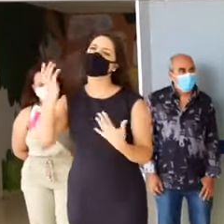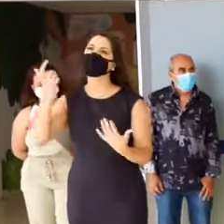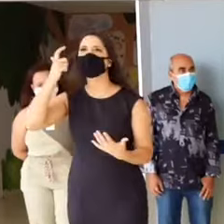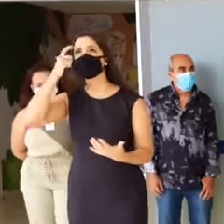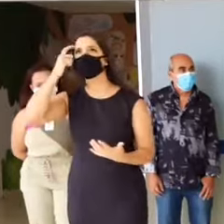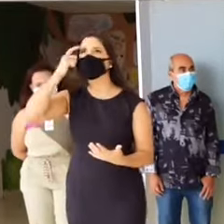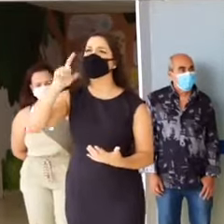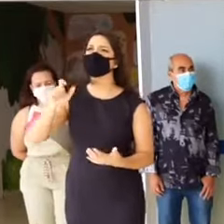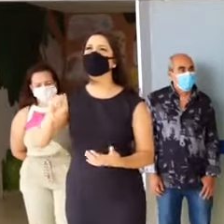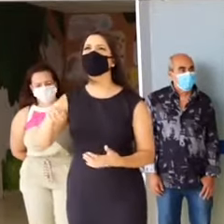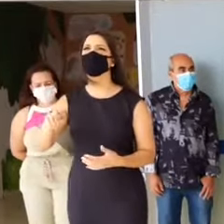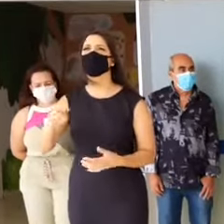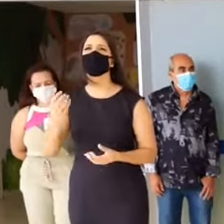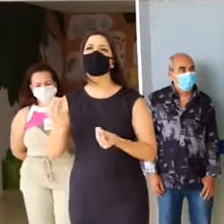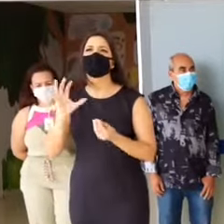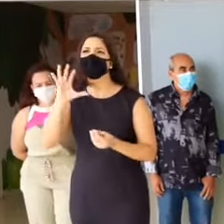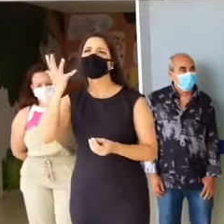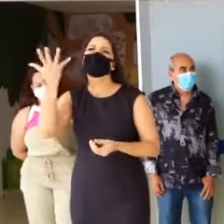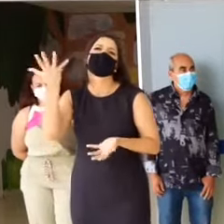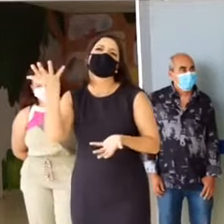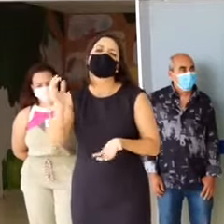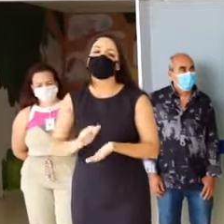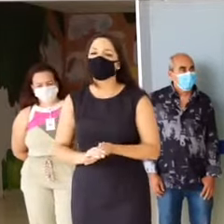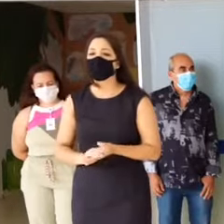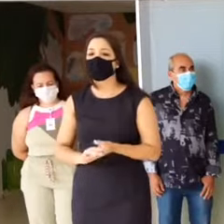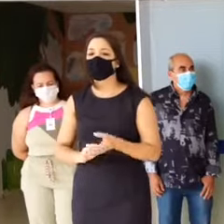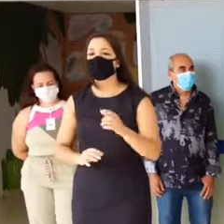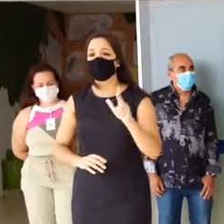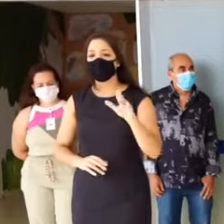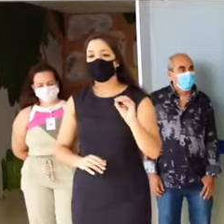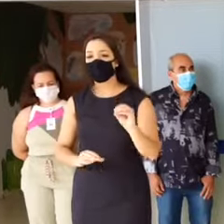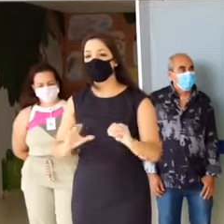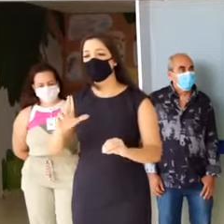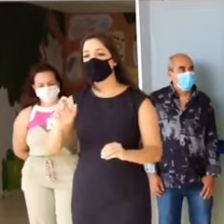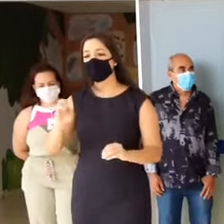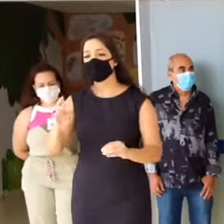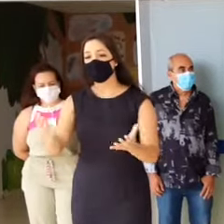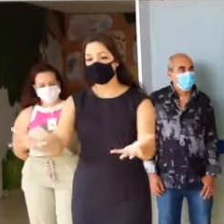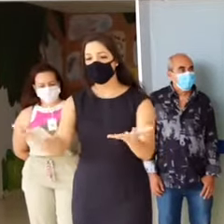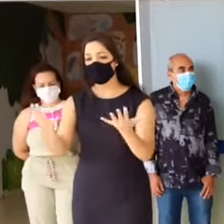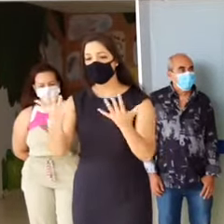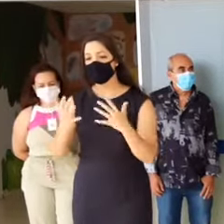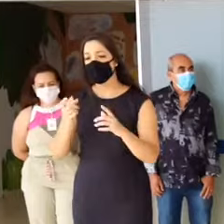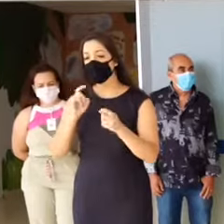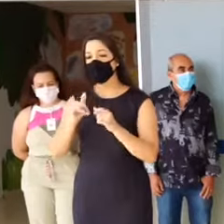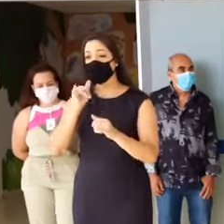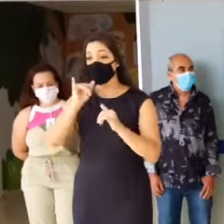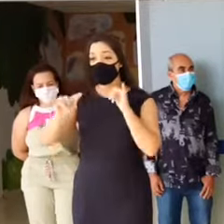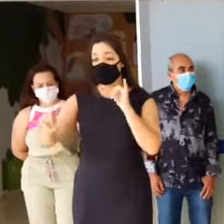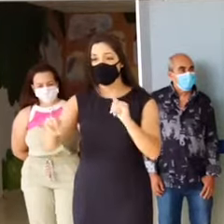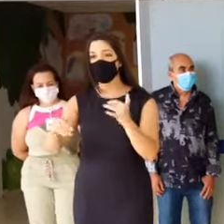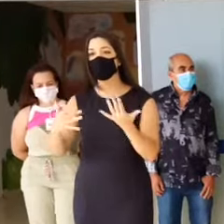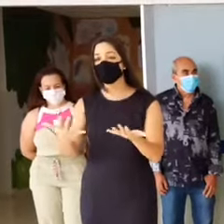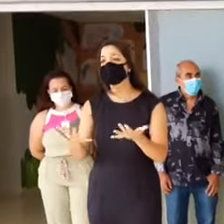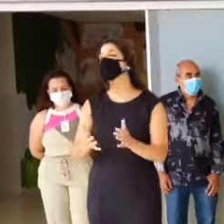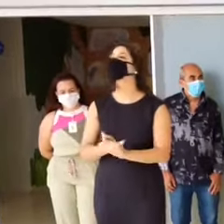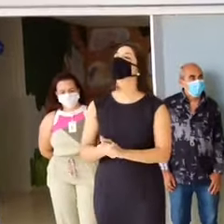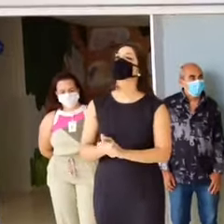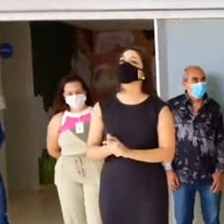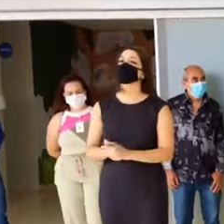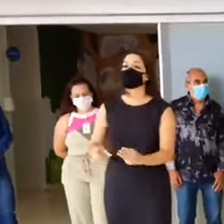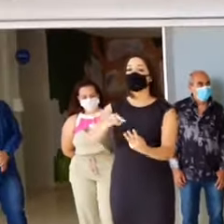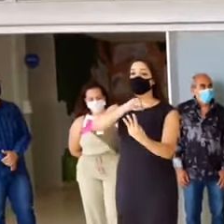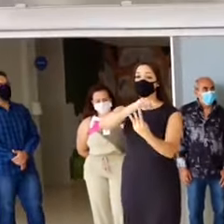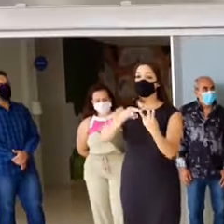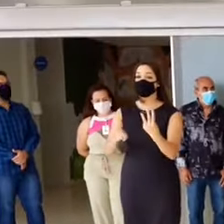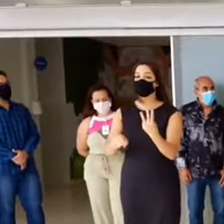solução. Imediatamente, o doutor Lúcio, o doutor Kleber, também foram acionados, e os